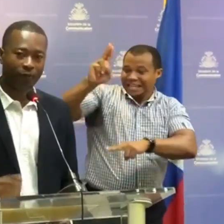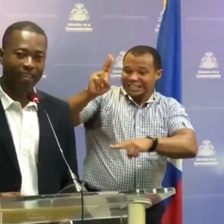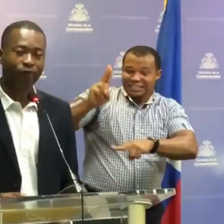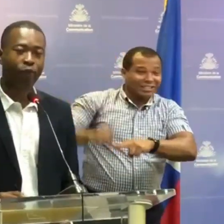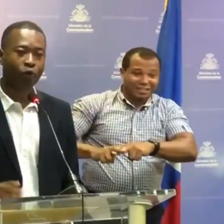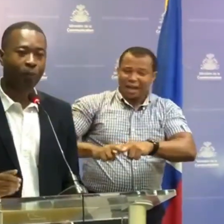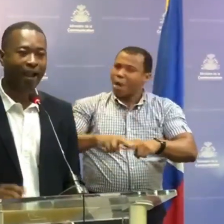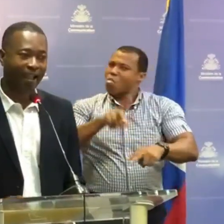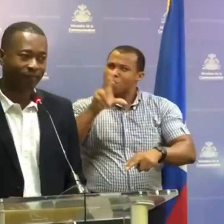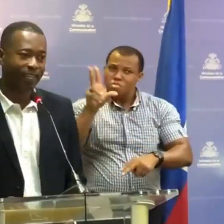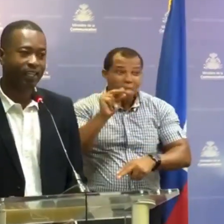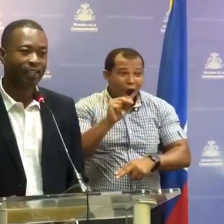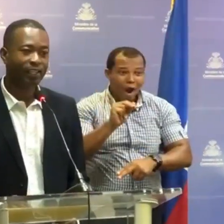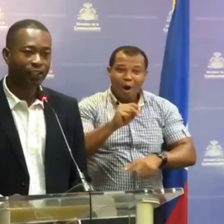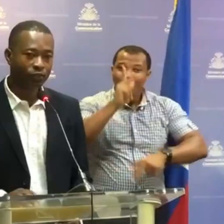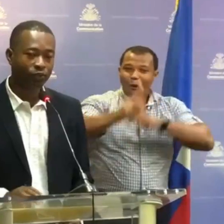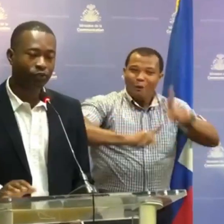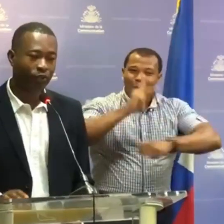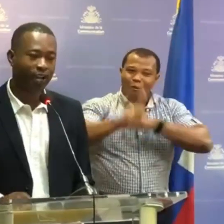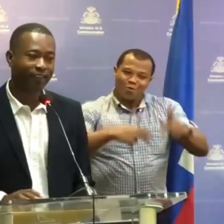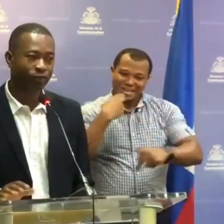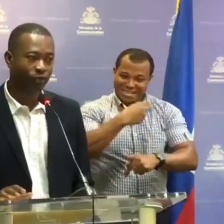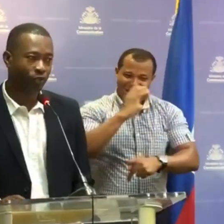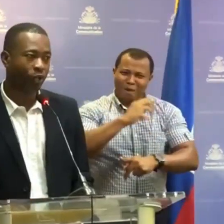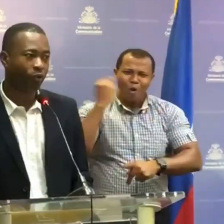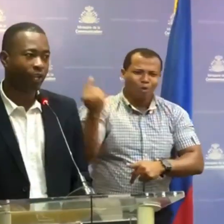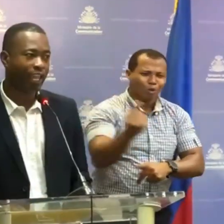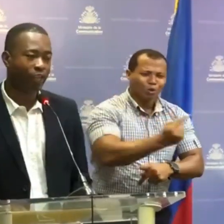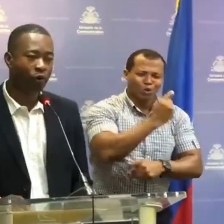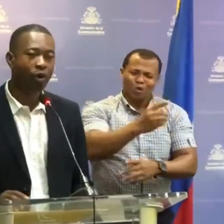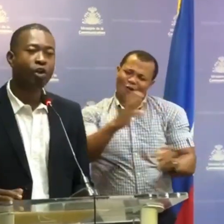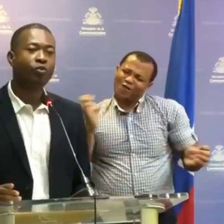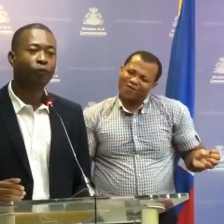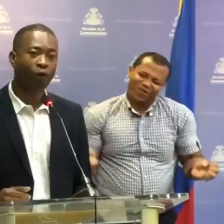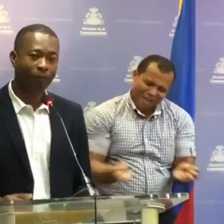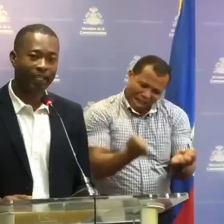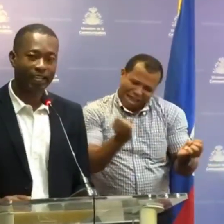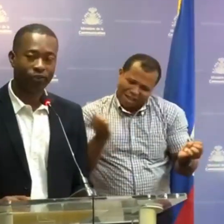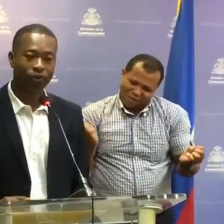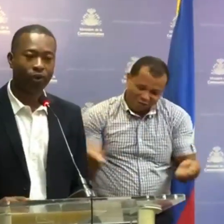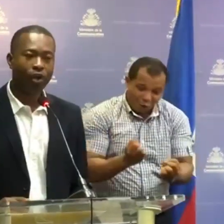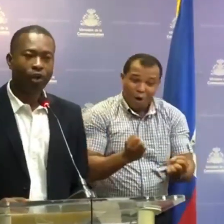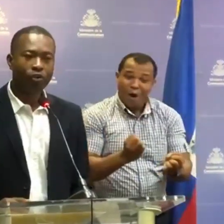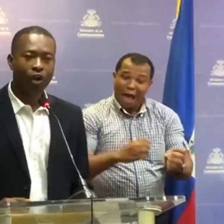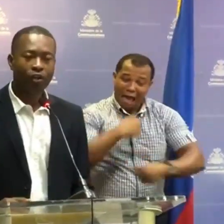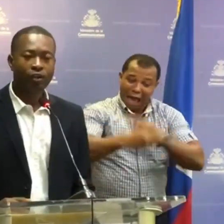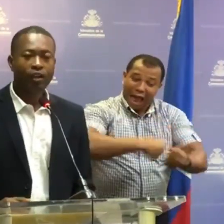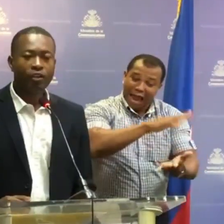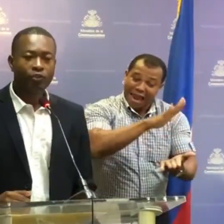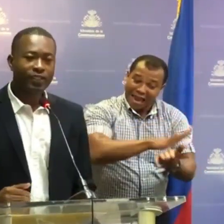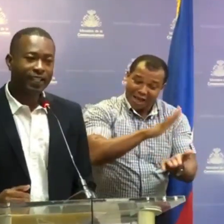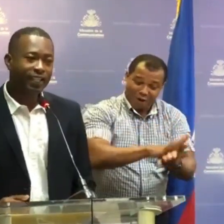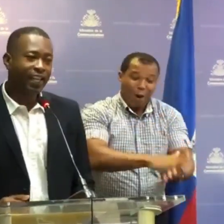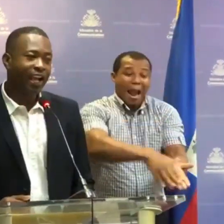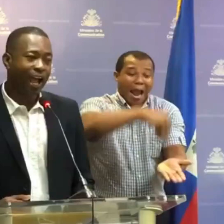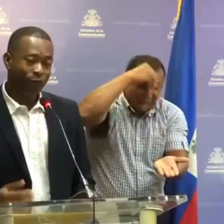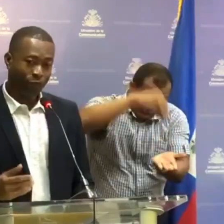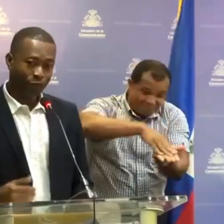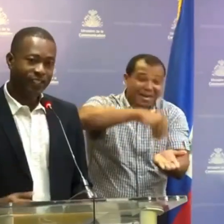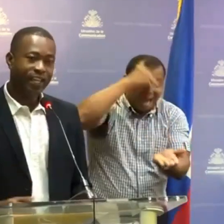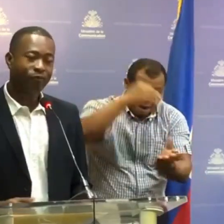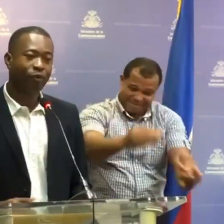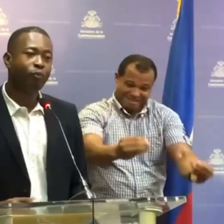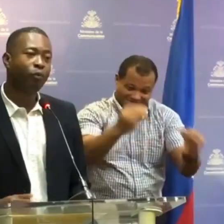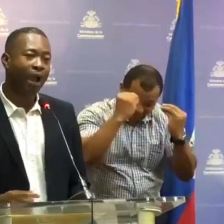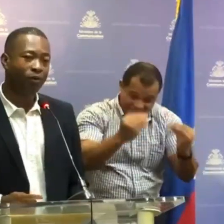ils font effort, ils bravent la structure, infrastructure que nous avons, ils forment la tête. Donc, la société a